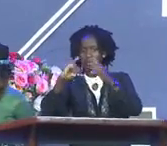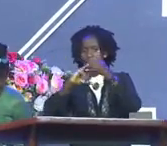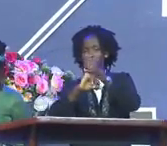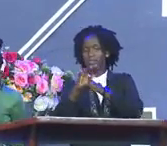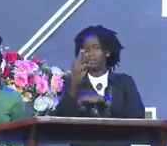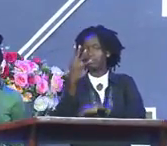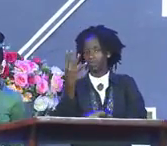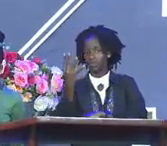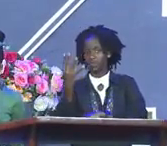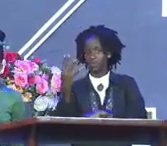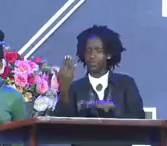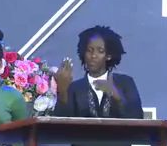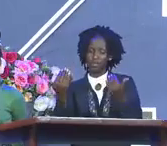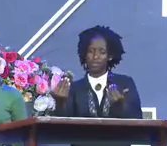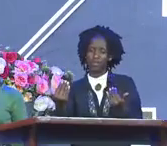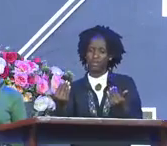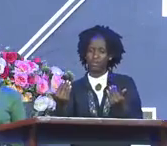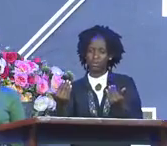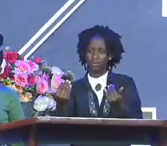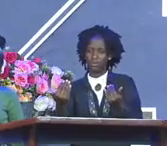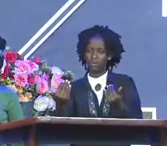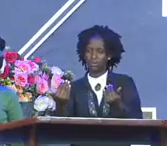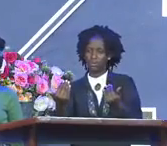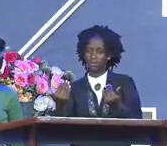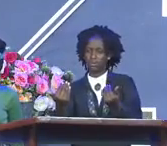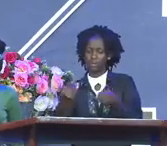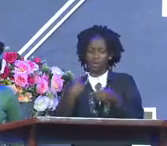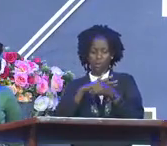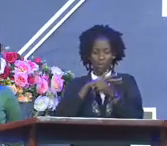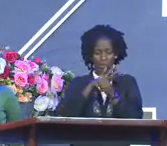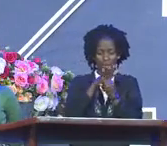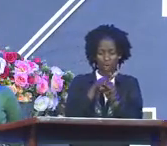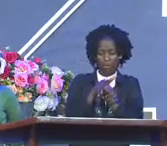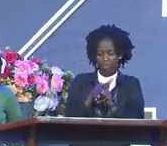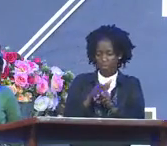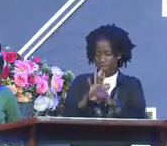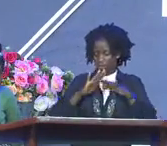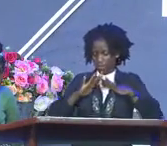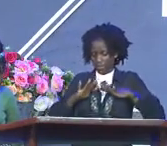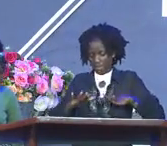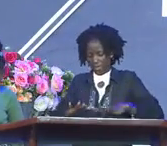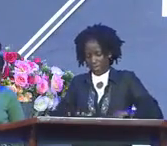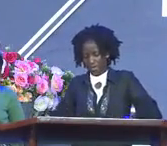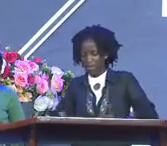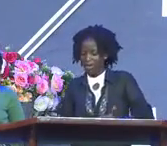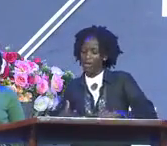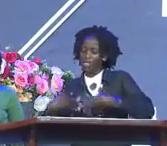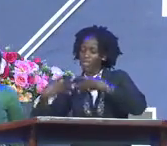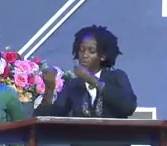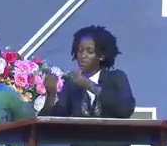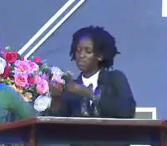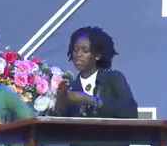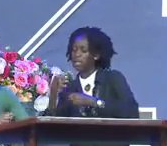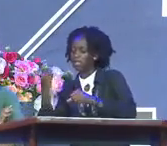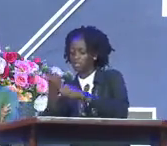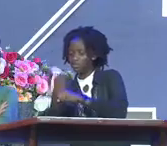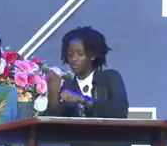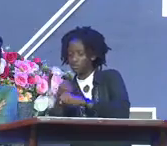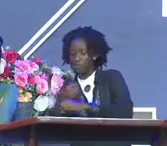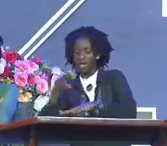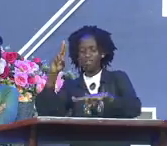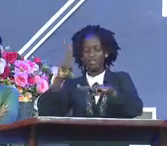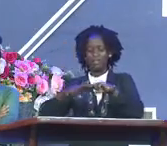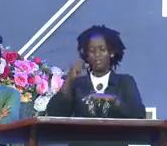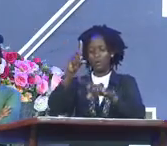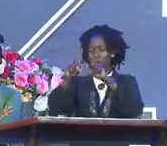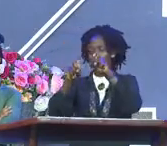4. Kati bo COVID bwakakanye mu kati yabadde azzeemu ng'alina kukola S4 omwaka guno. When